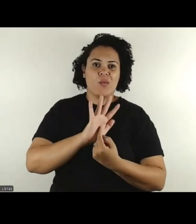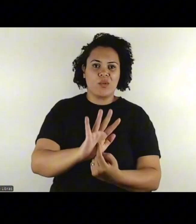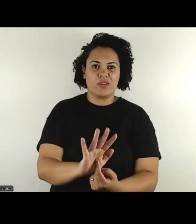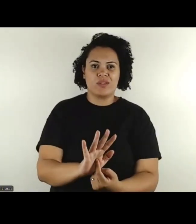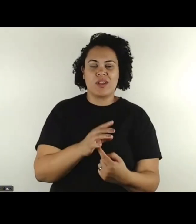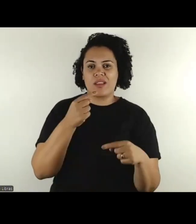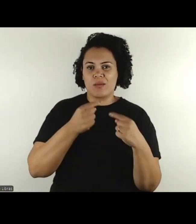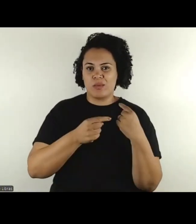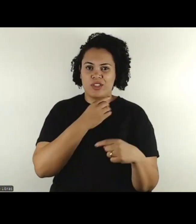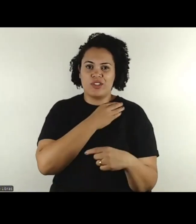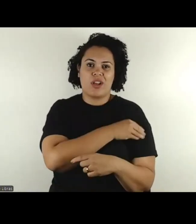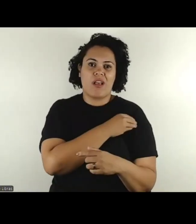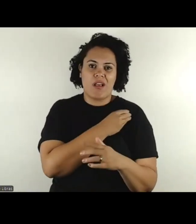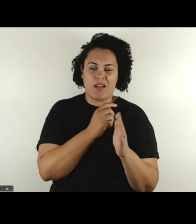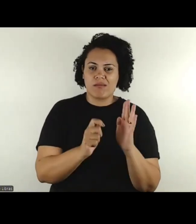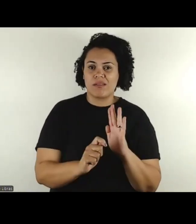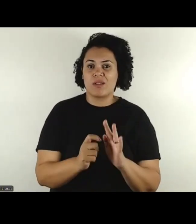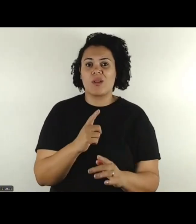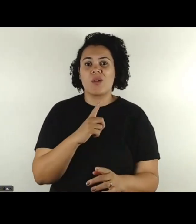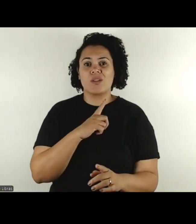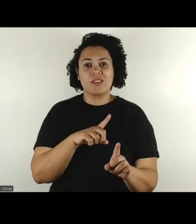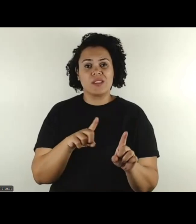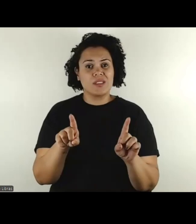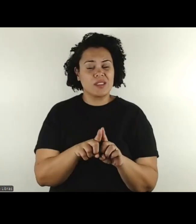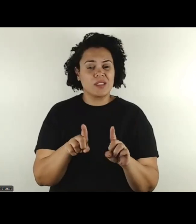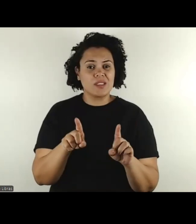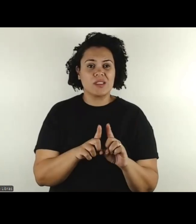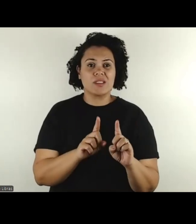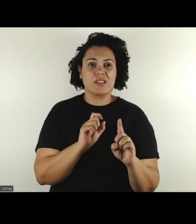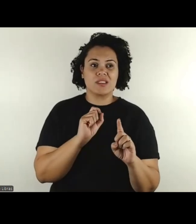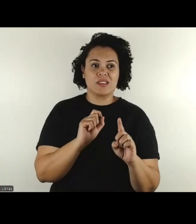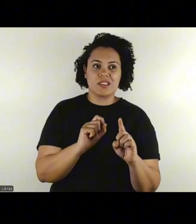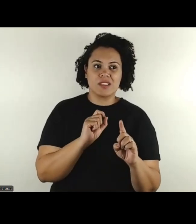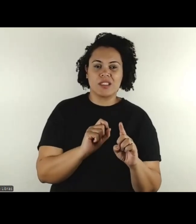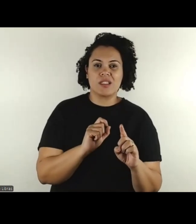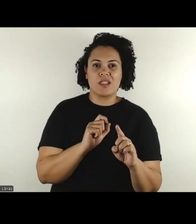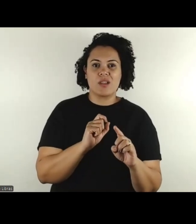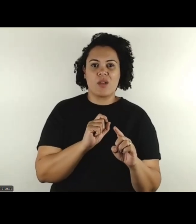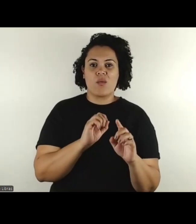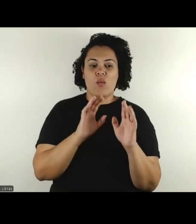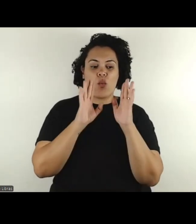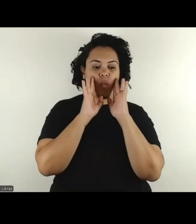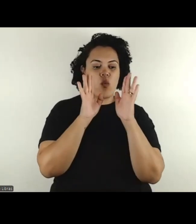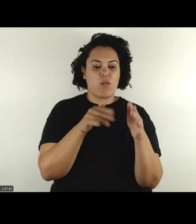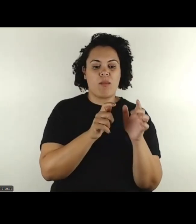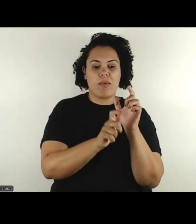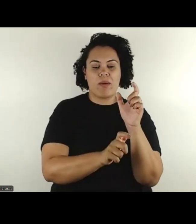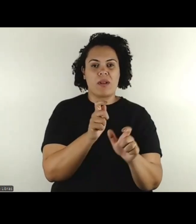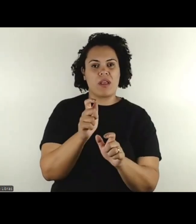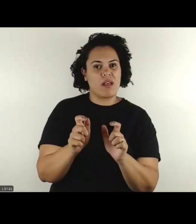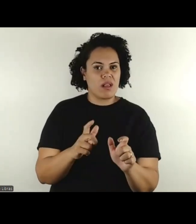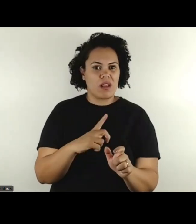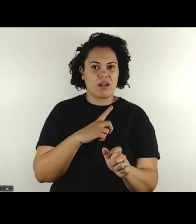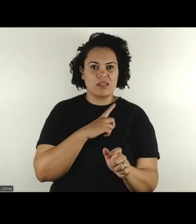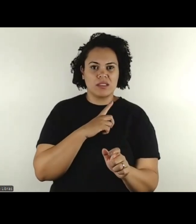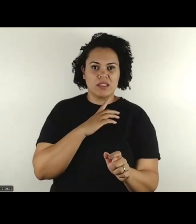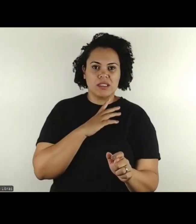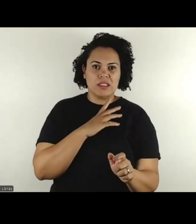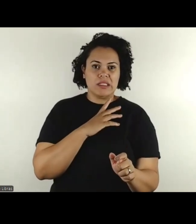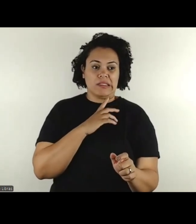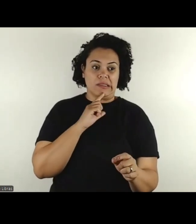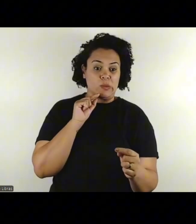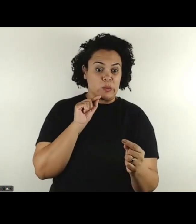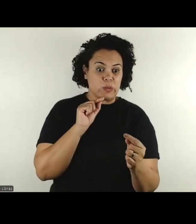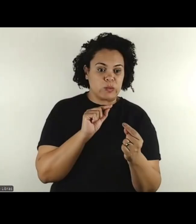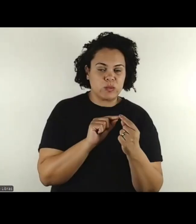outras drogas, né? Que vai ter, né? Que tem o seu público-alvo colocado como mira nessa nova